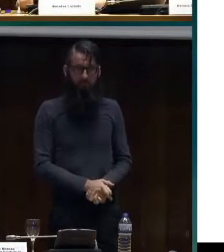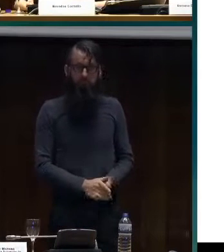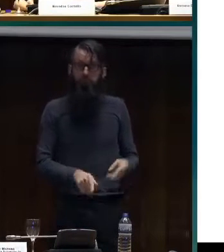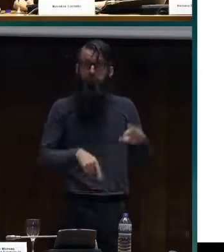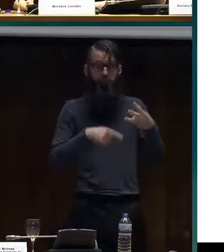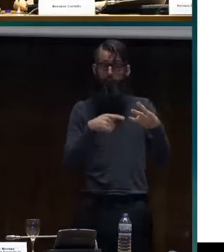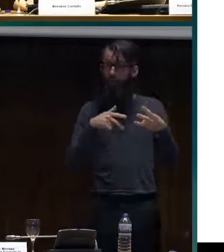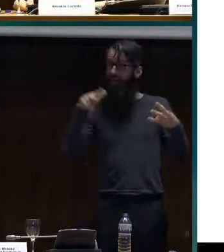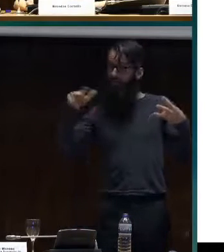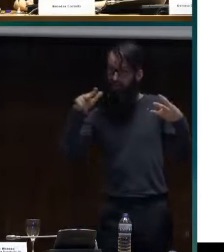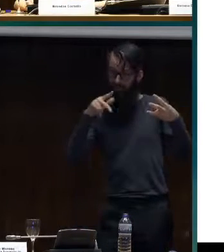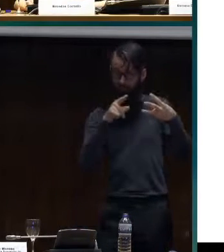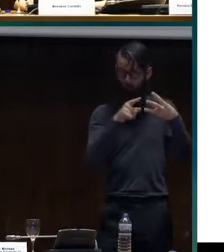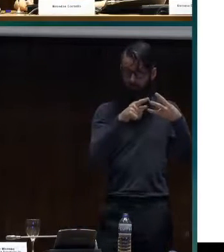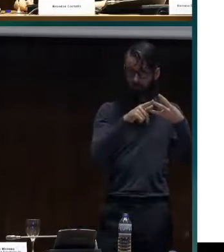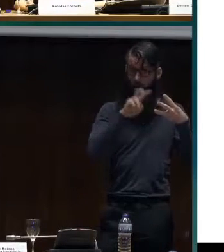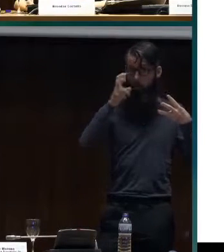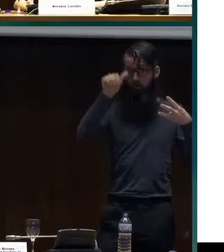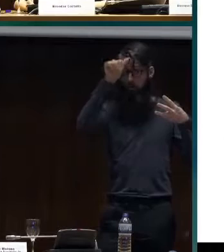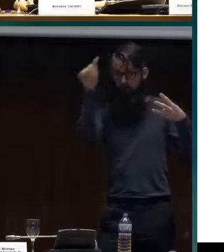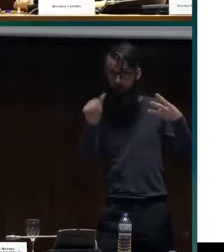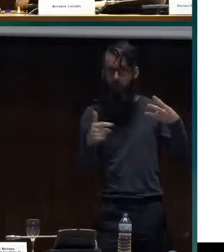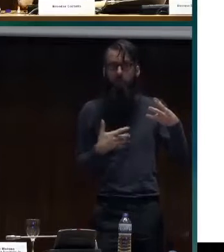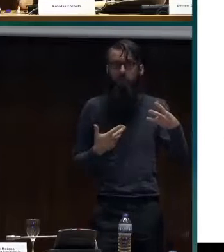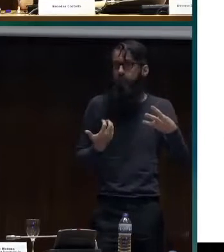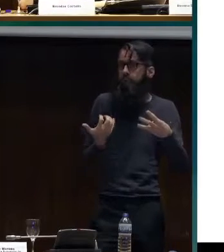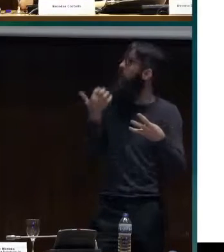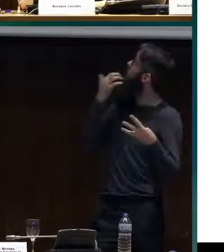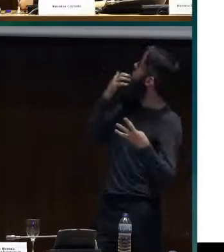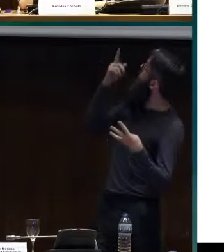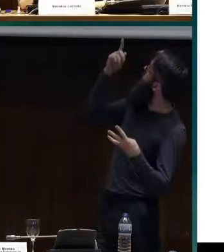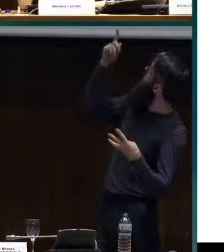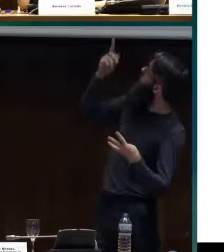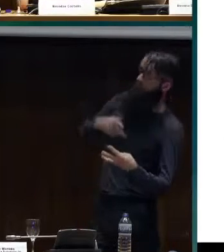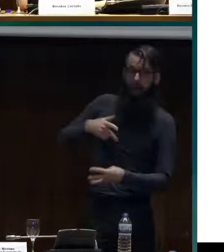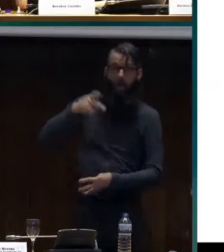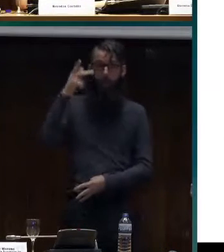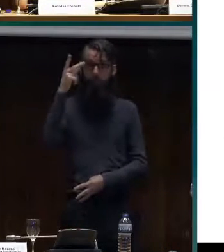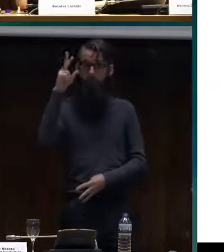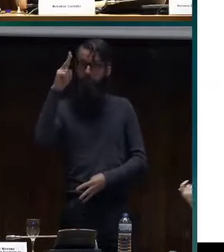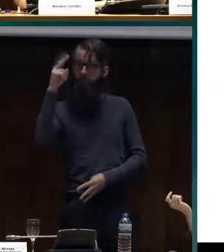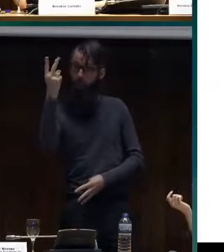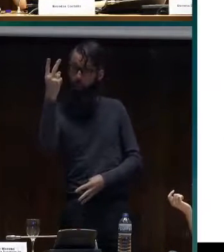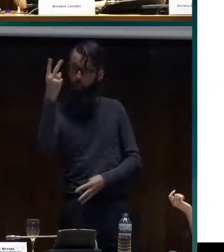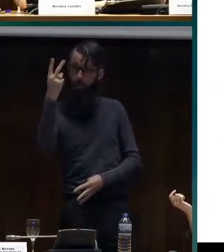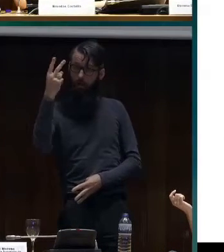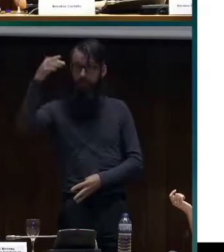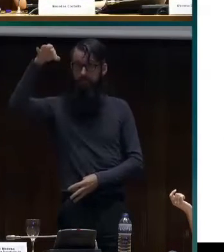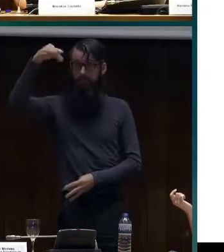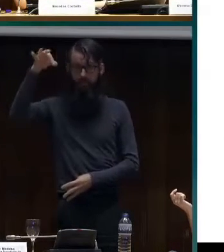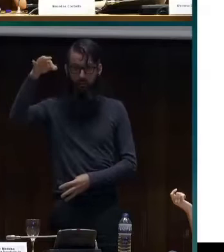Otra manera de marcarlo es con la segunda persona del singular, como el ejemplo de dos, cuando estás embarazada no puedes